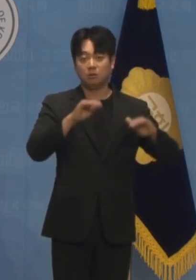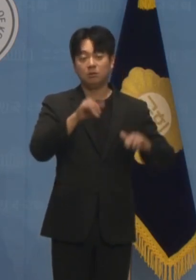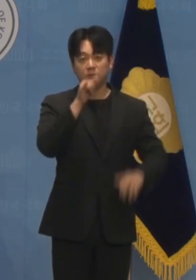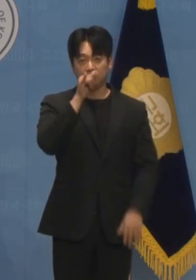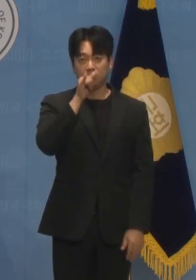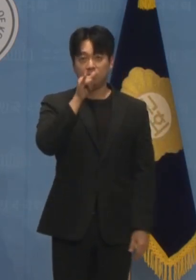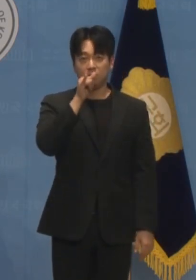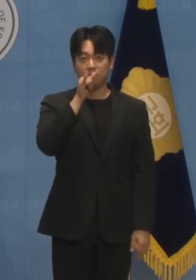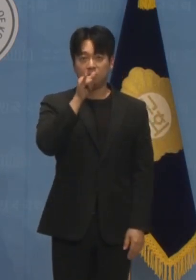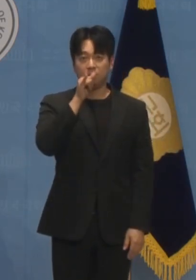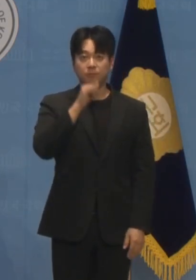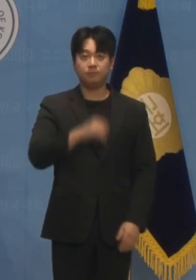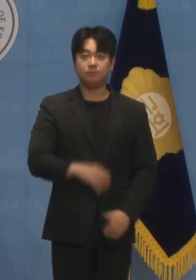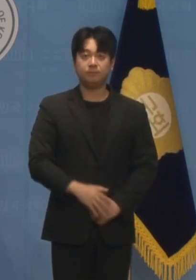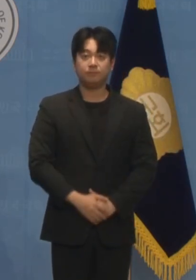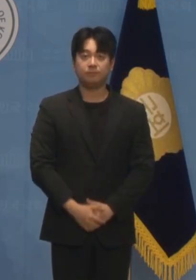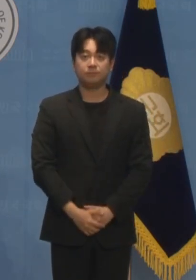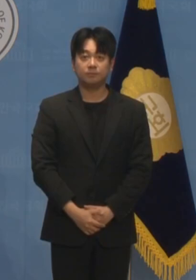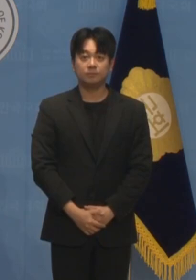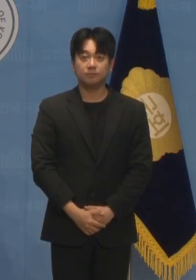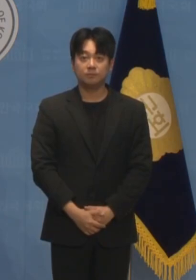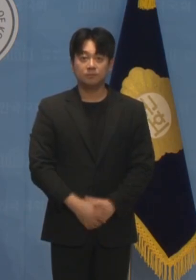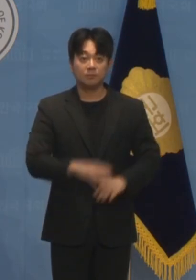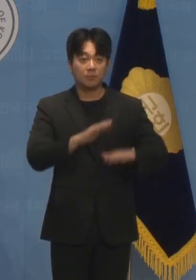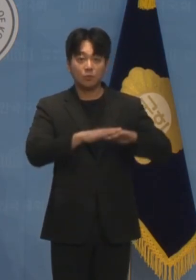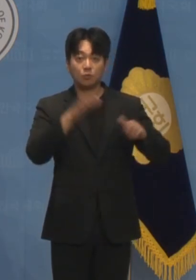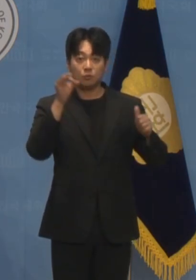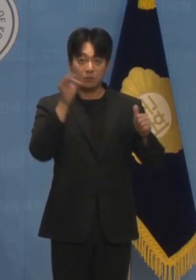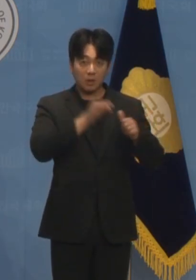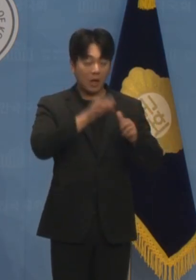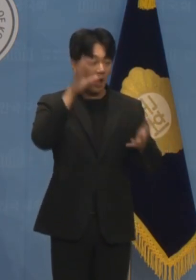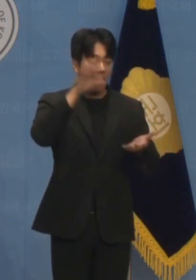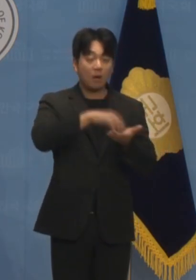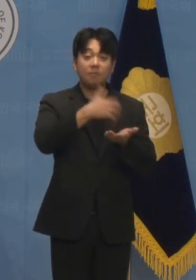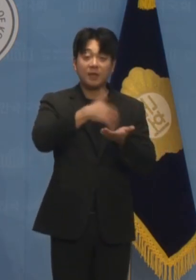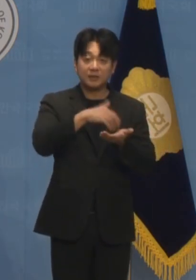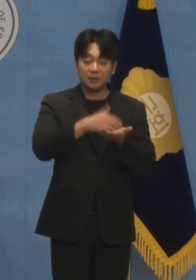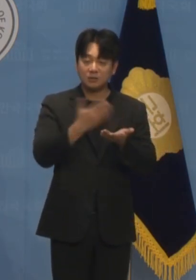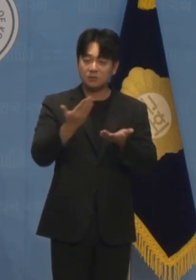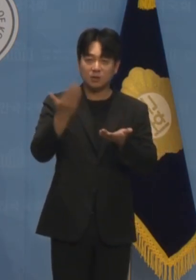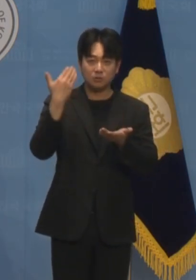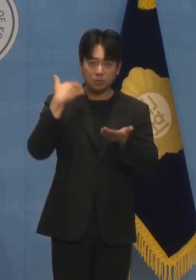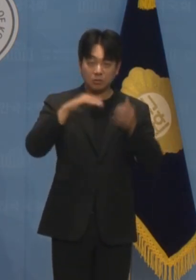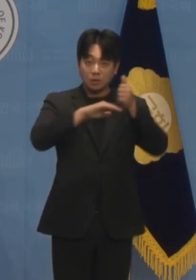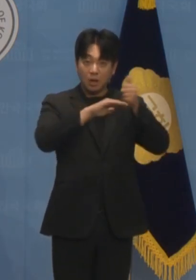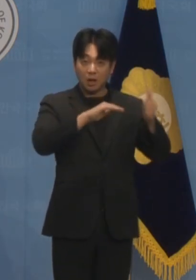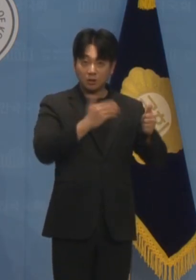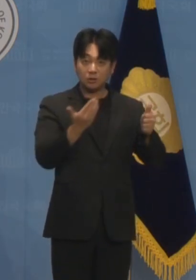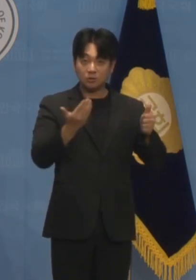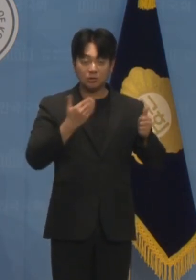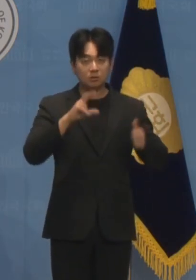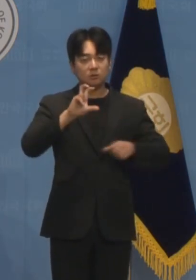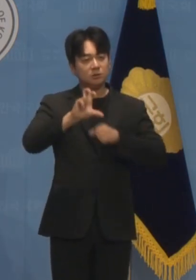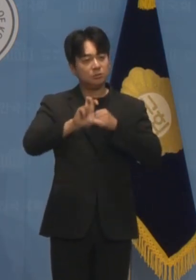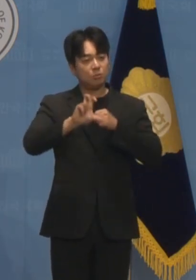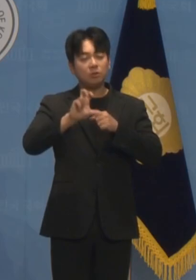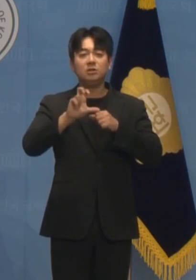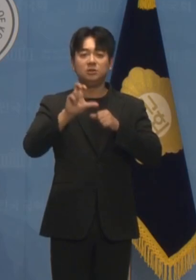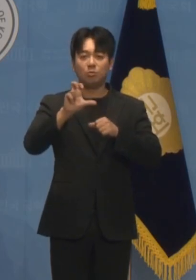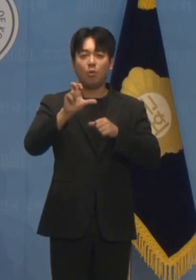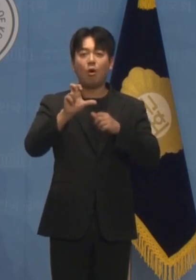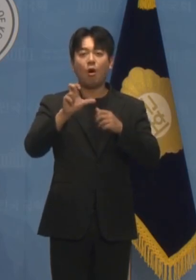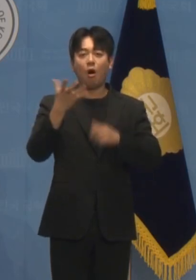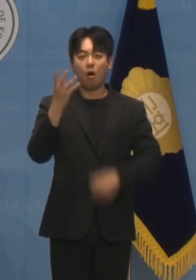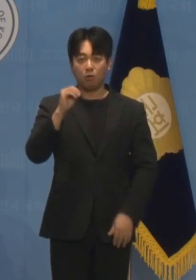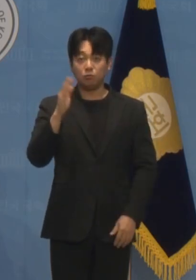인건비에 지출되던 예산은 이 회장 취임 전에는 매년 25억 수준이었습니다만은 이